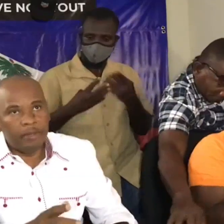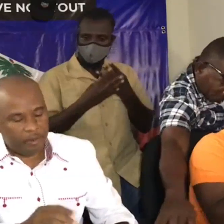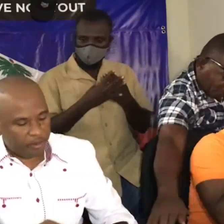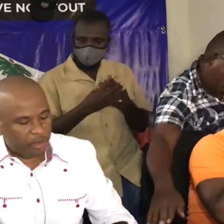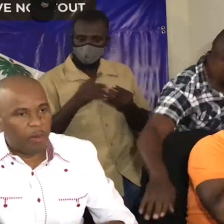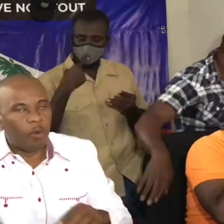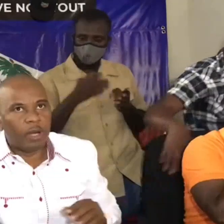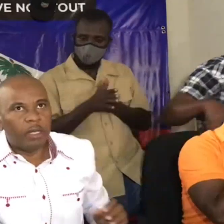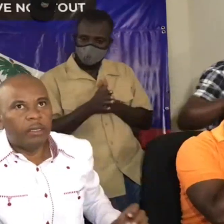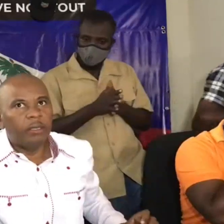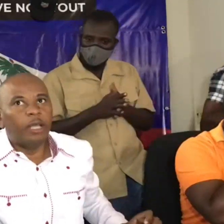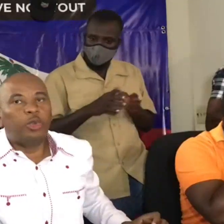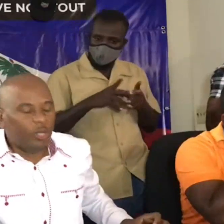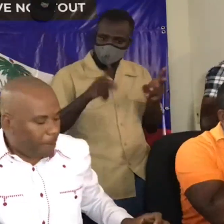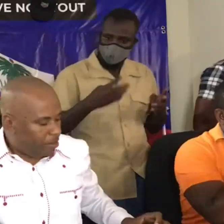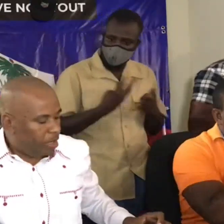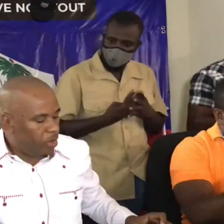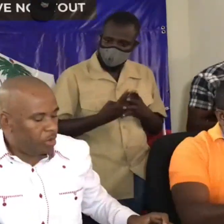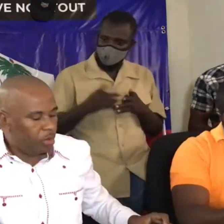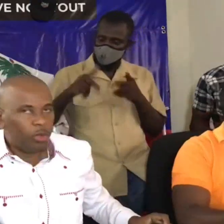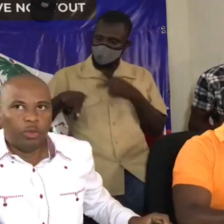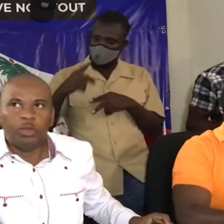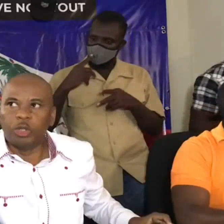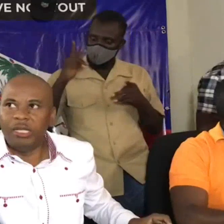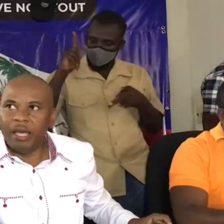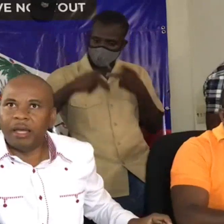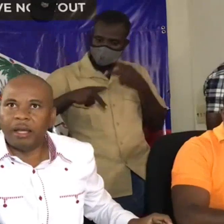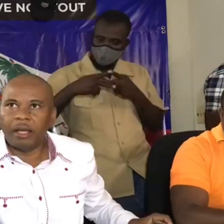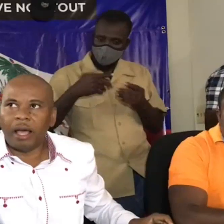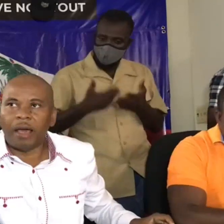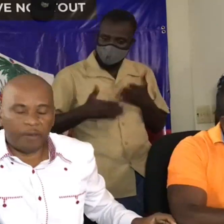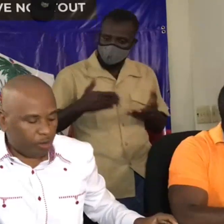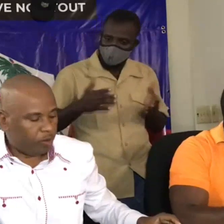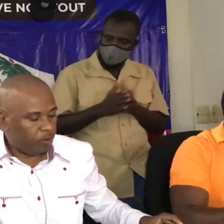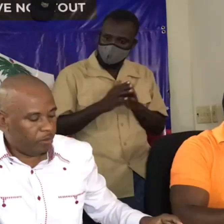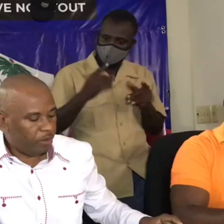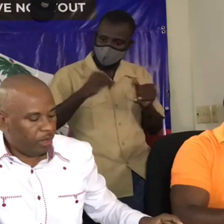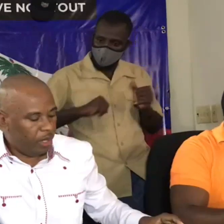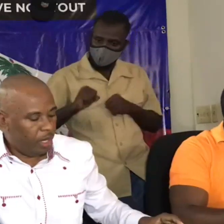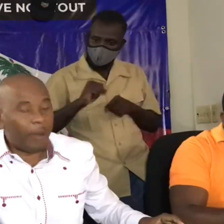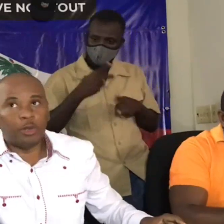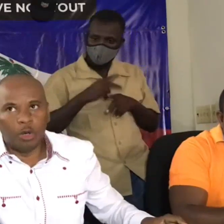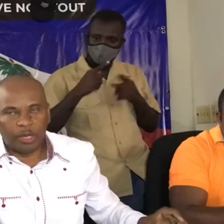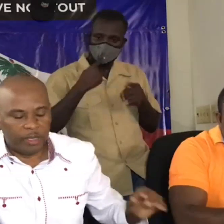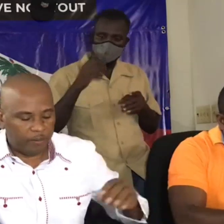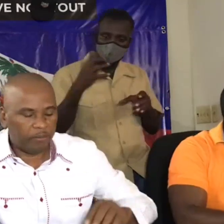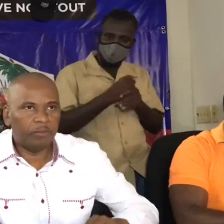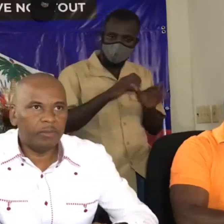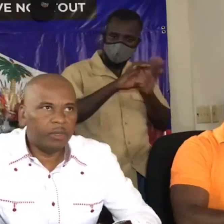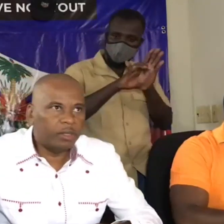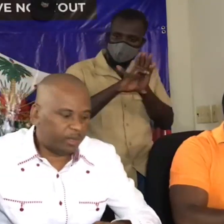fait abri dans le moment, dans tout département, nous solidaires avec eux. Et pas trop